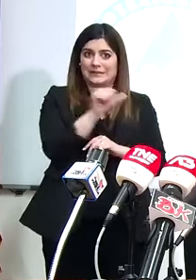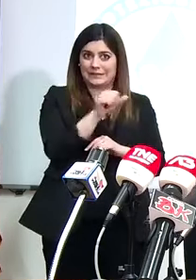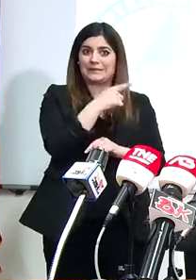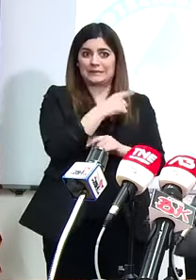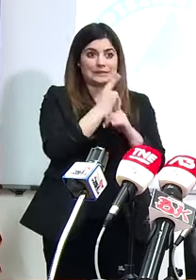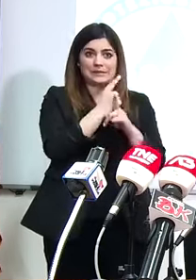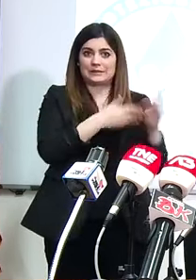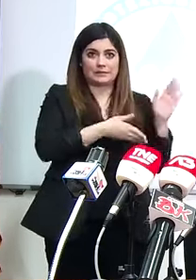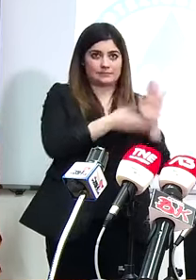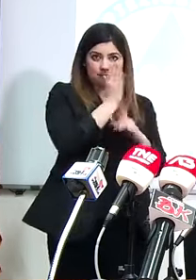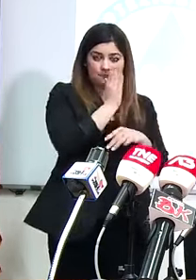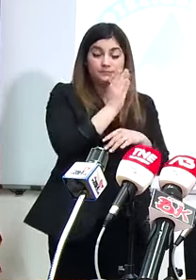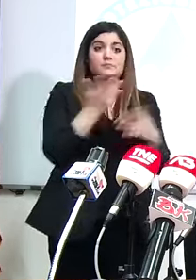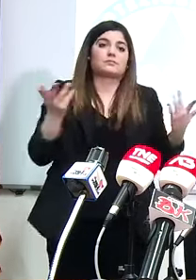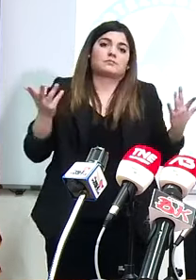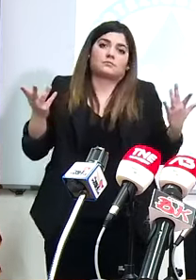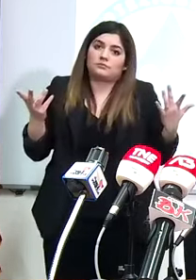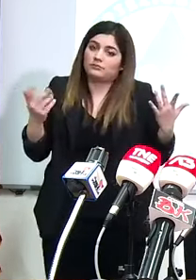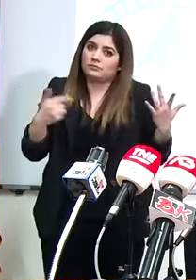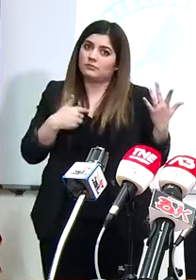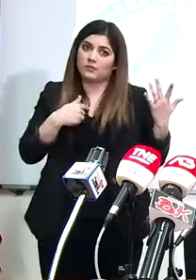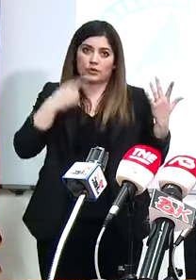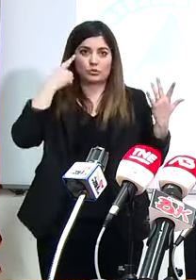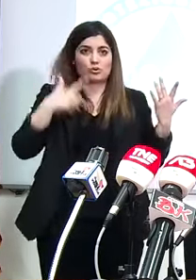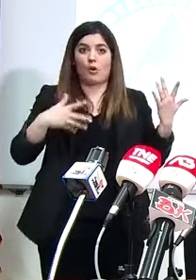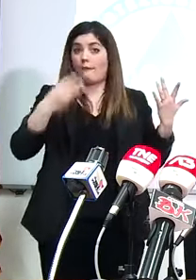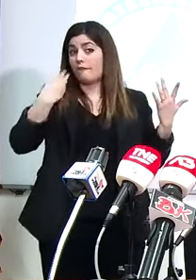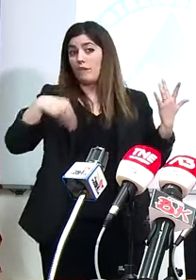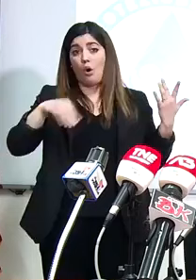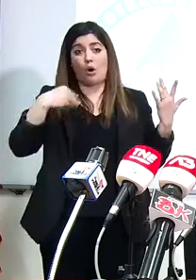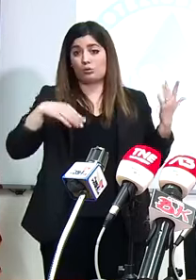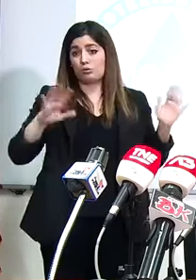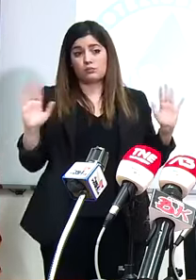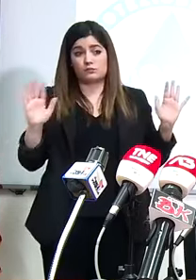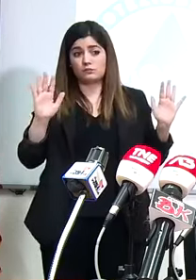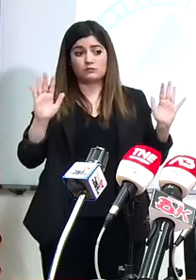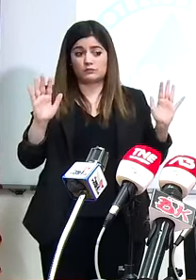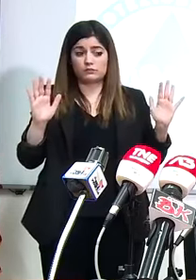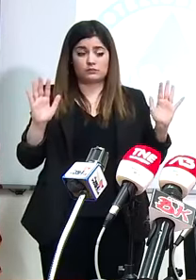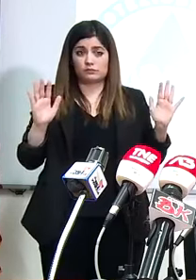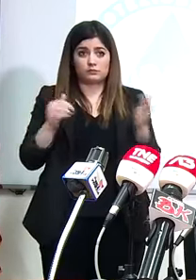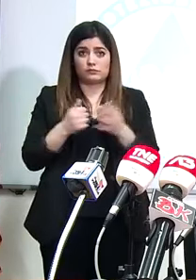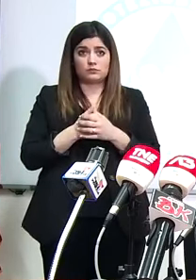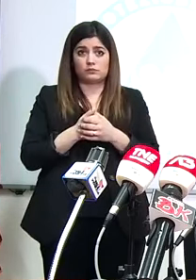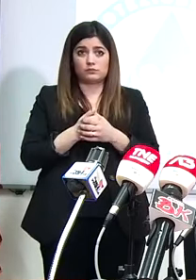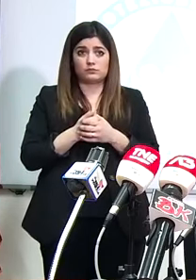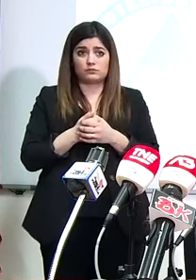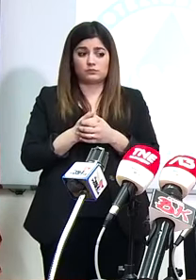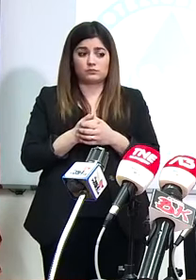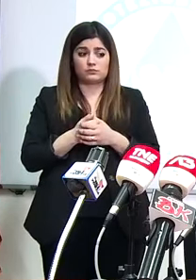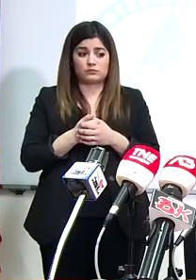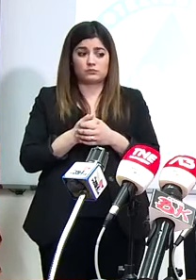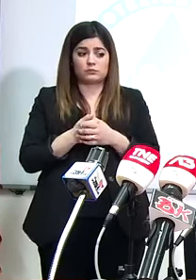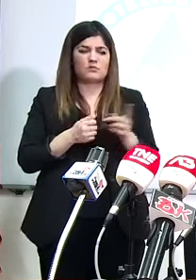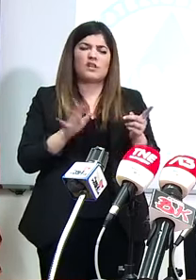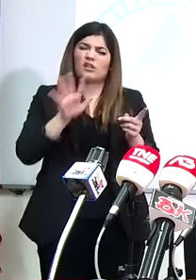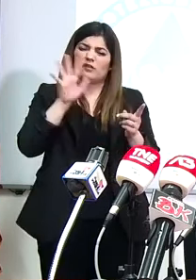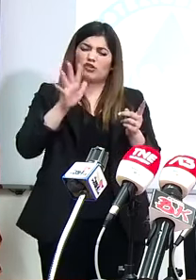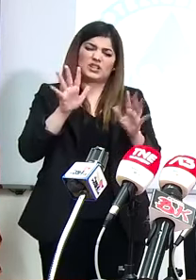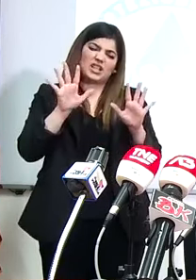e quindi non so che ce li aveva forse un po tardi dieci e mezza 11